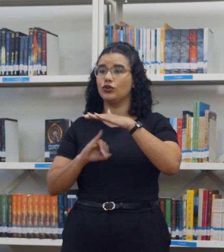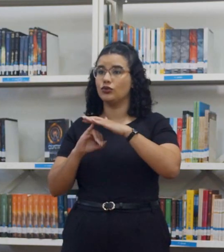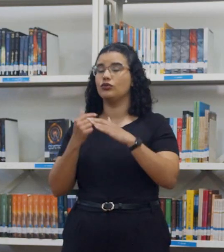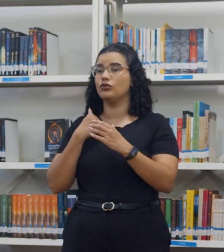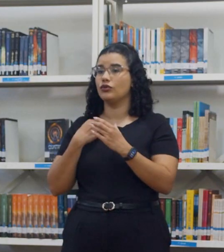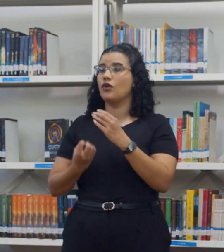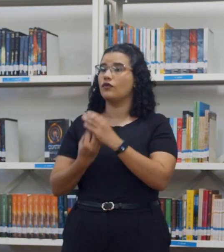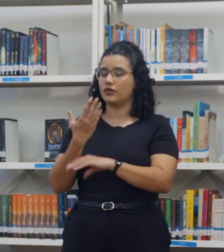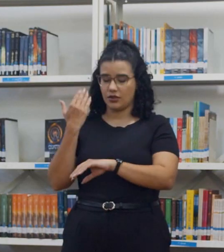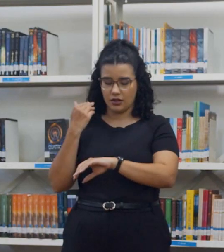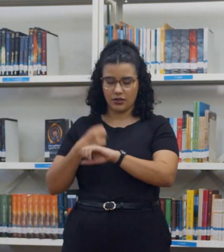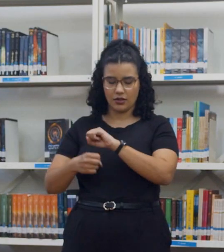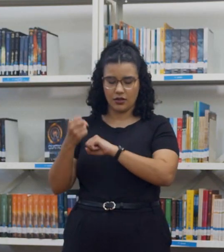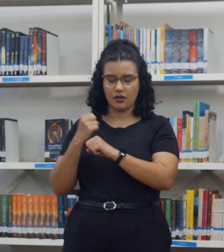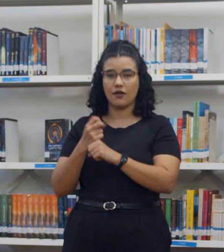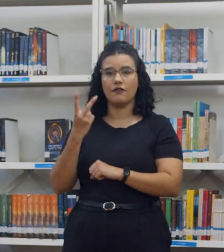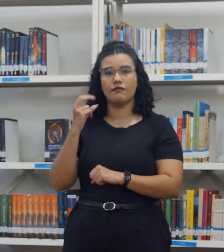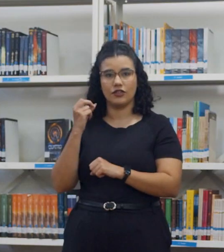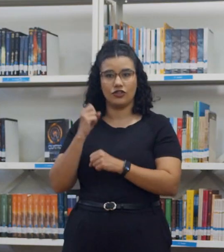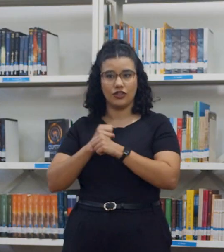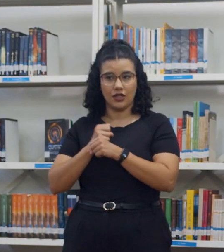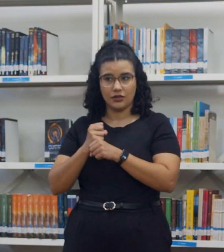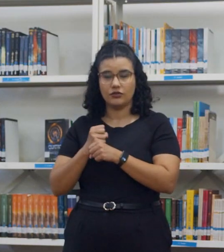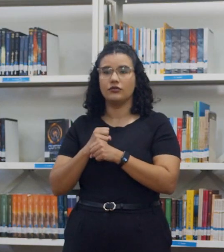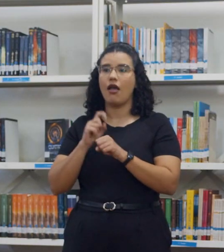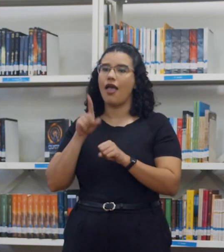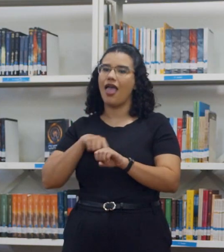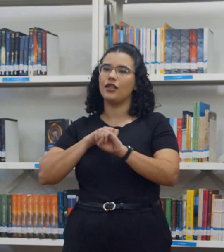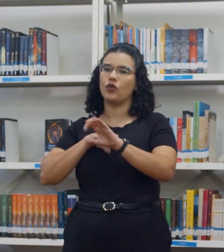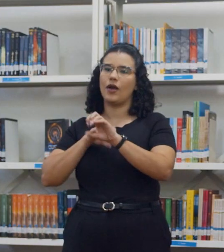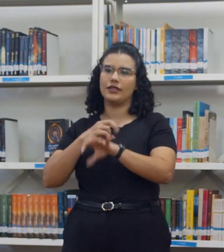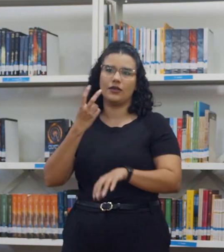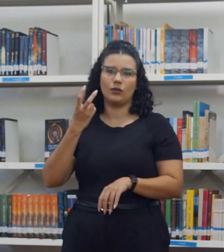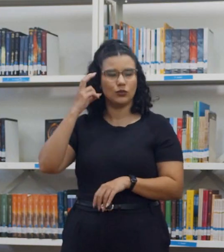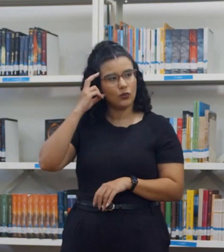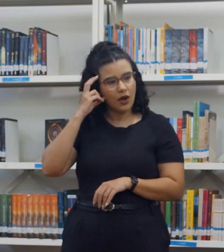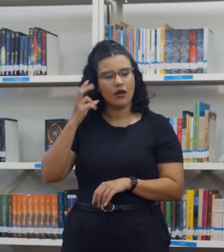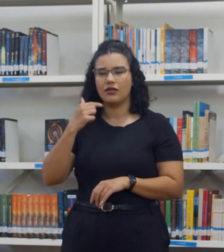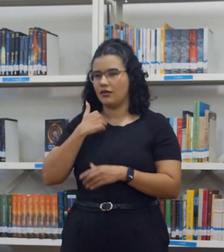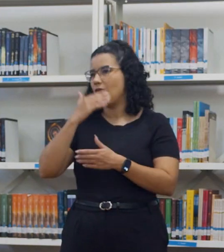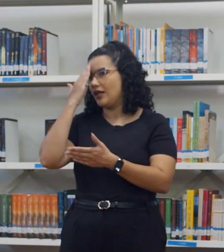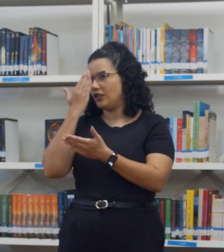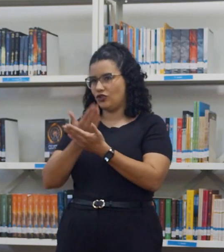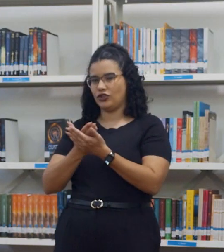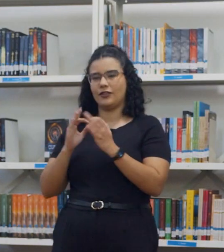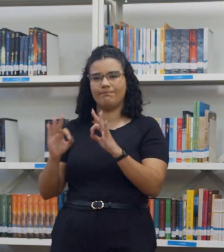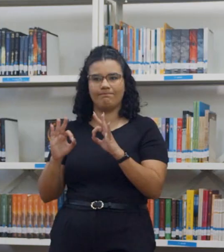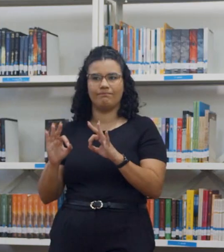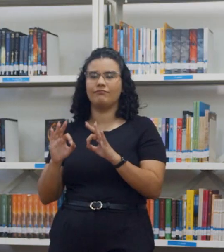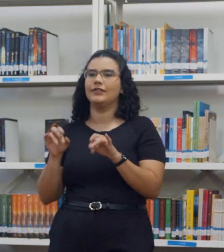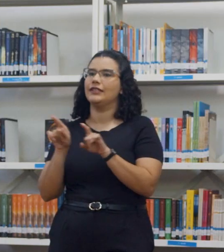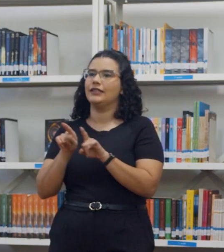anos atrás, que trabalha com a educação cultural. A gente acredita, eu sempre acreditei, e as pessoas